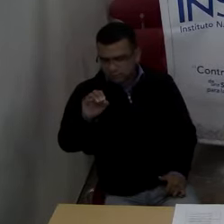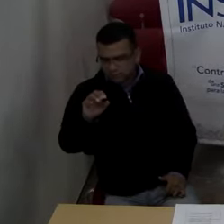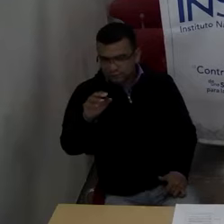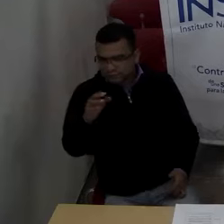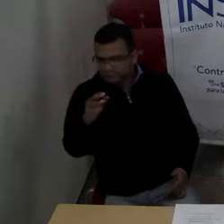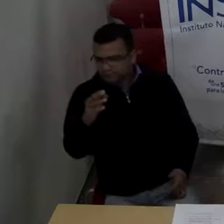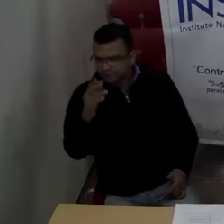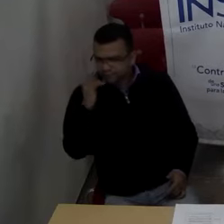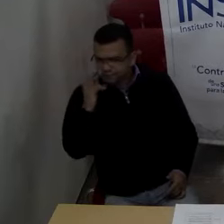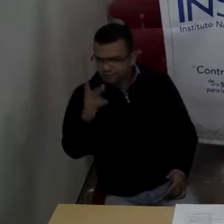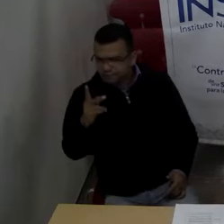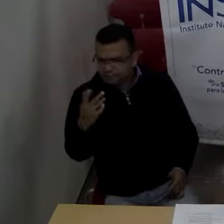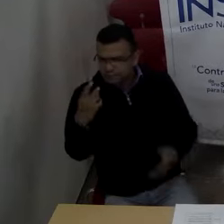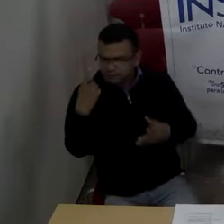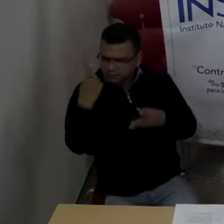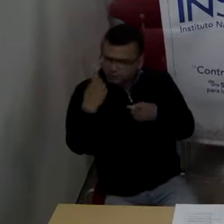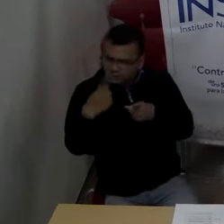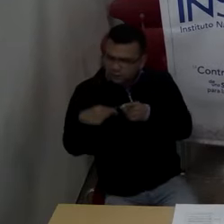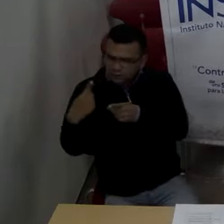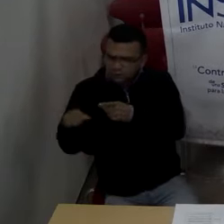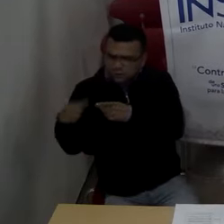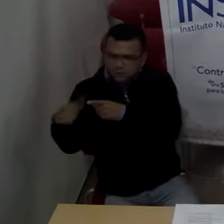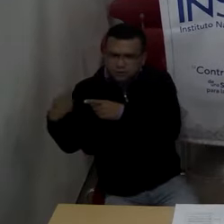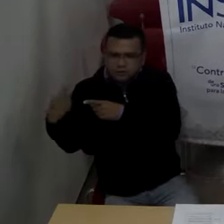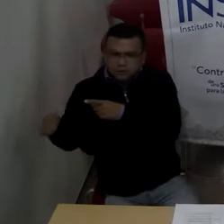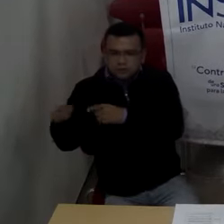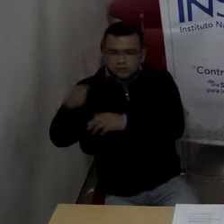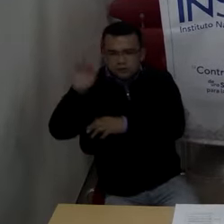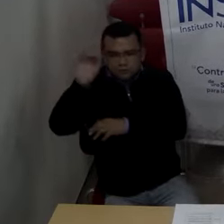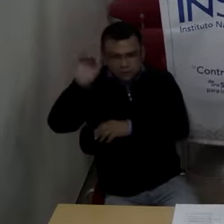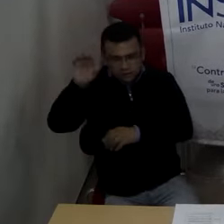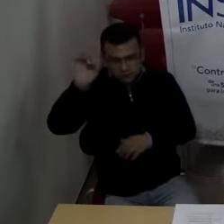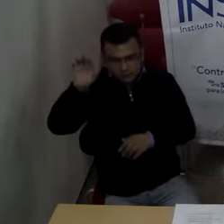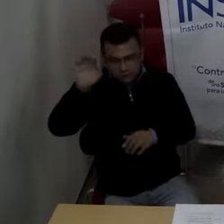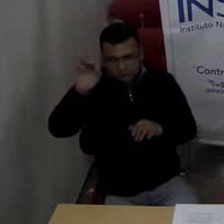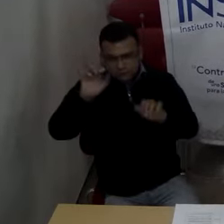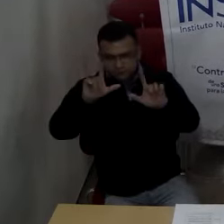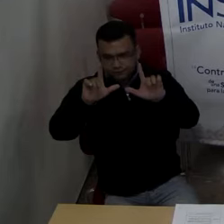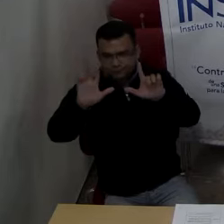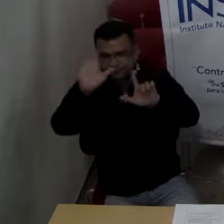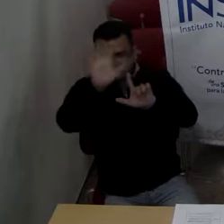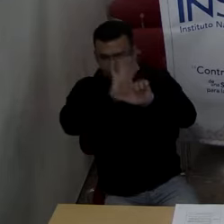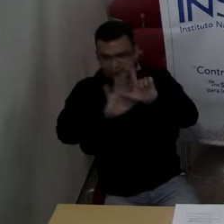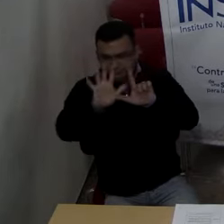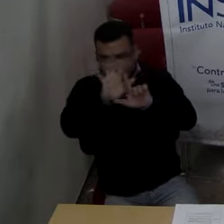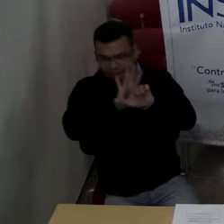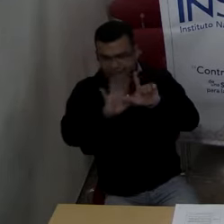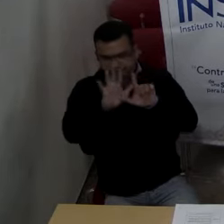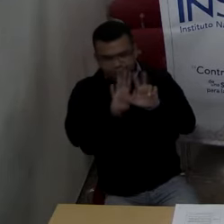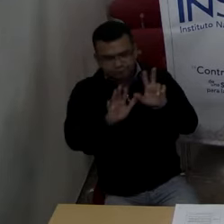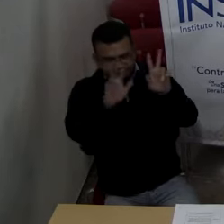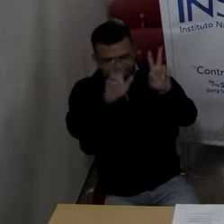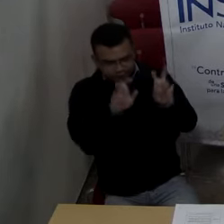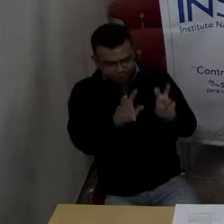sesiones que han sido programadas con diferentes objetivos.